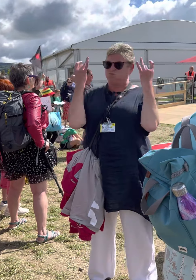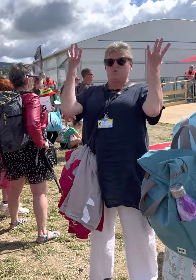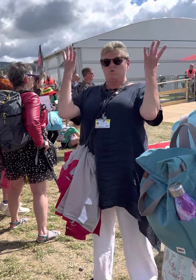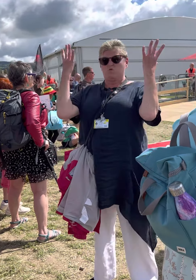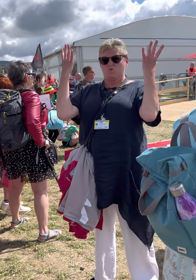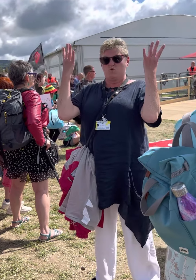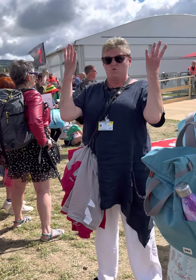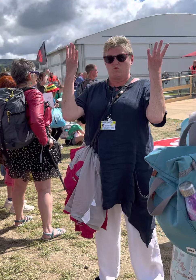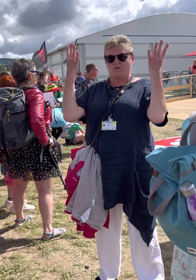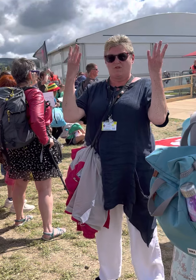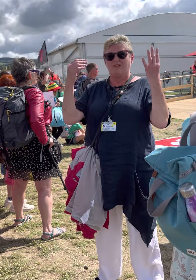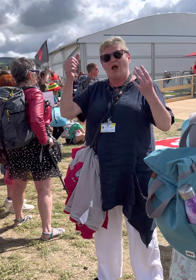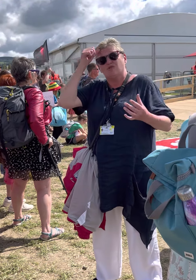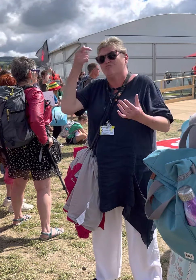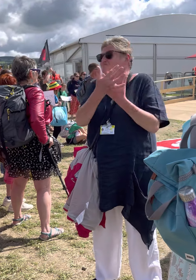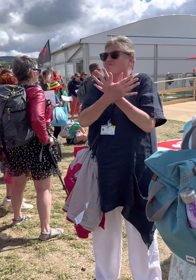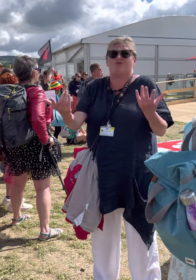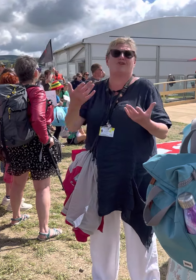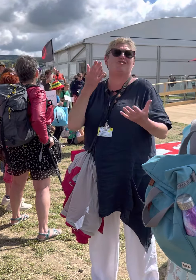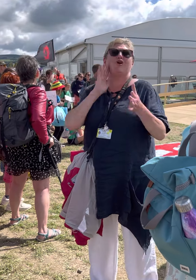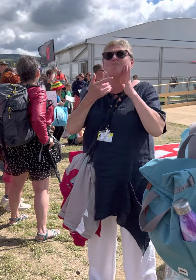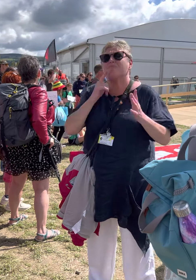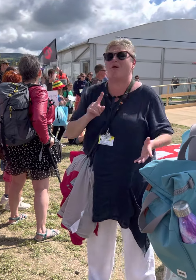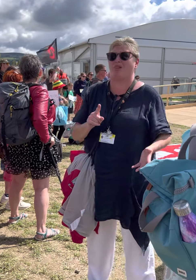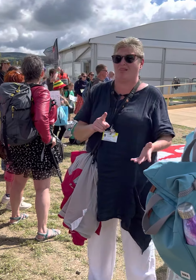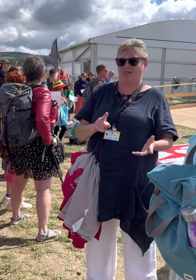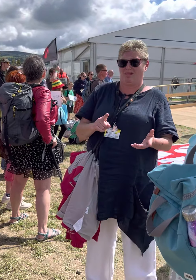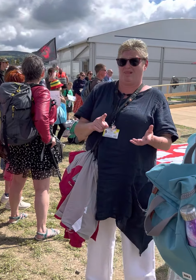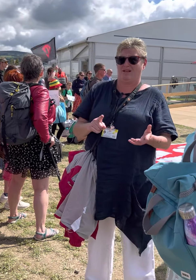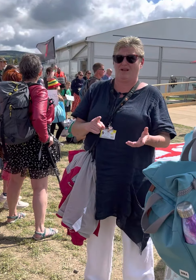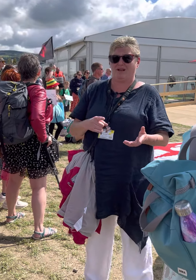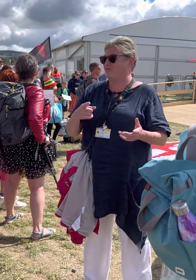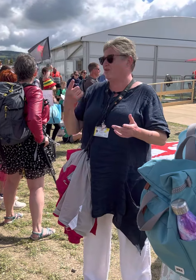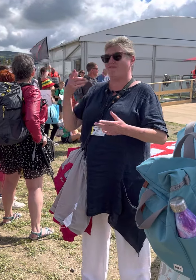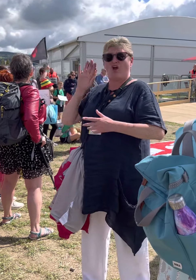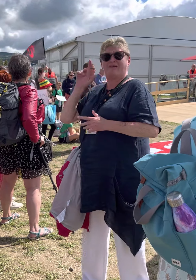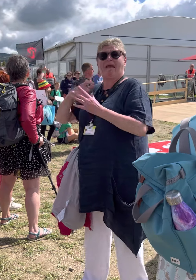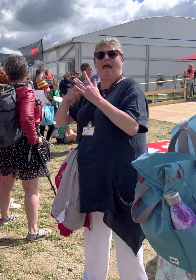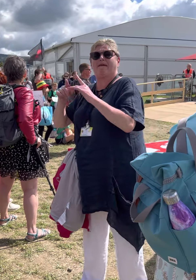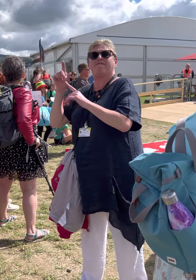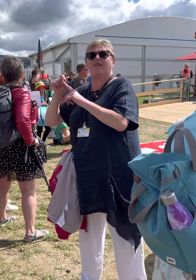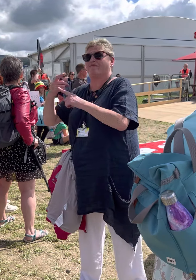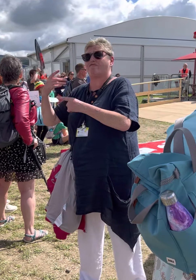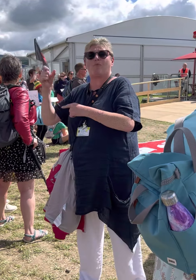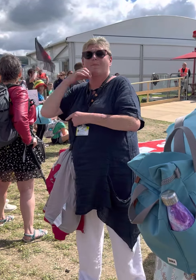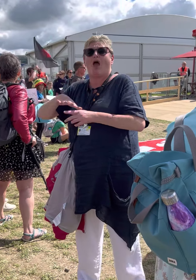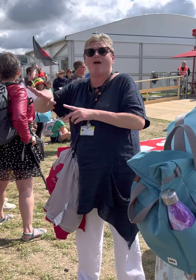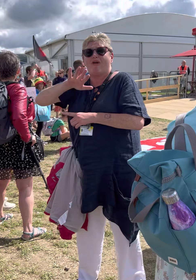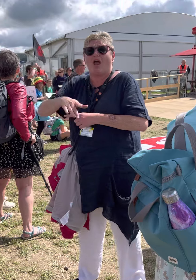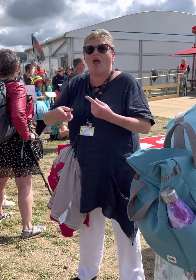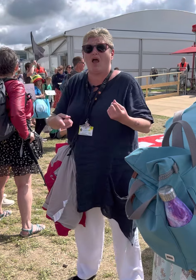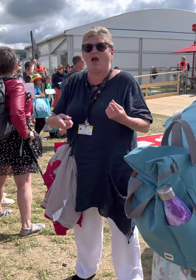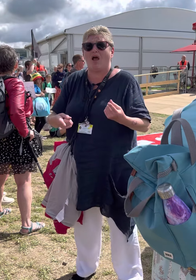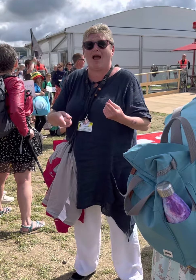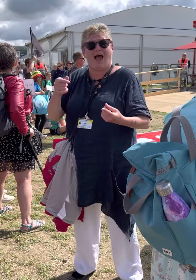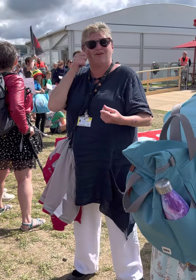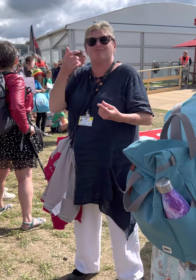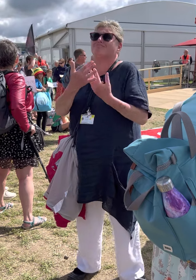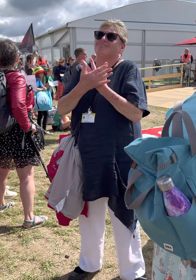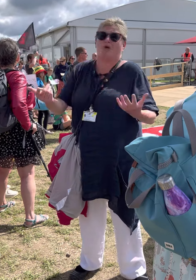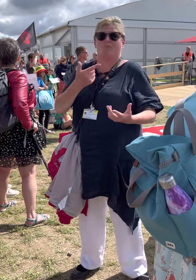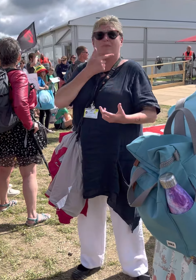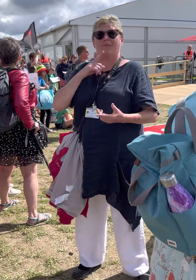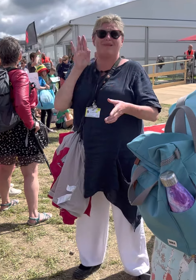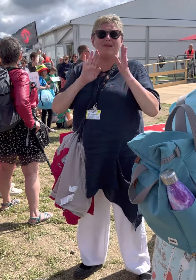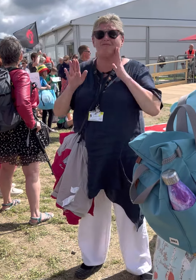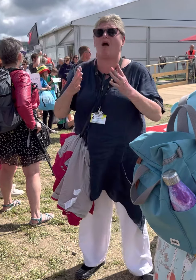Achos dwi'n nabod gymaint o bobl ifanc ac ni wedi clywed llais Cai Phillips heddi o Sir Gar. Dwi'n nabod gymaint o